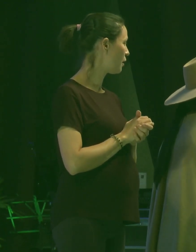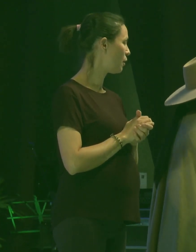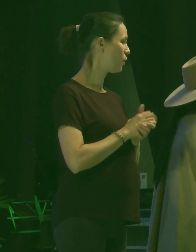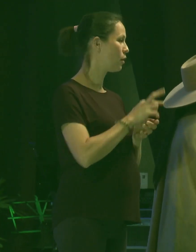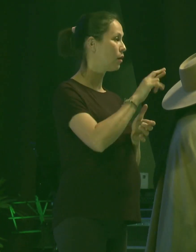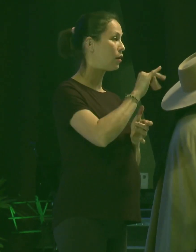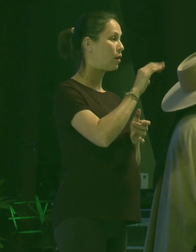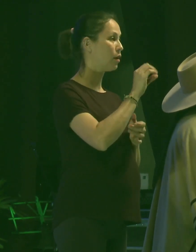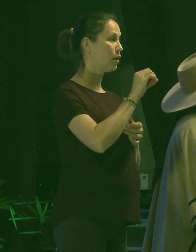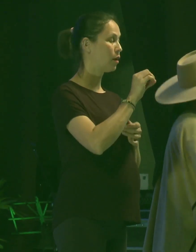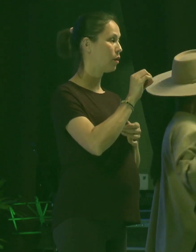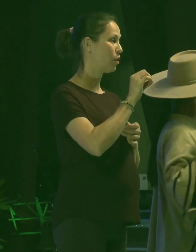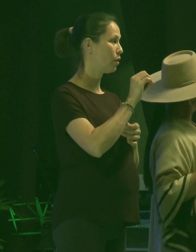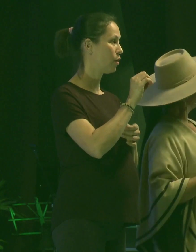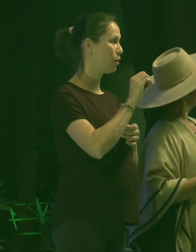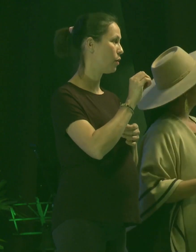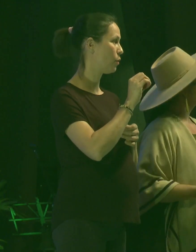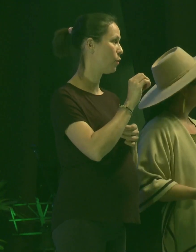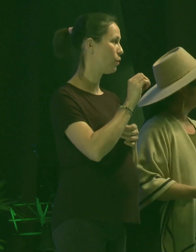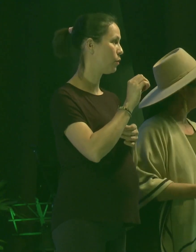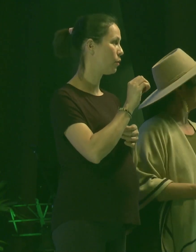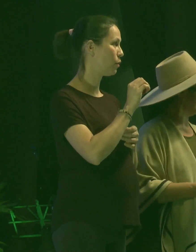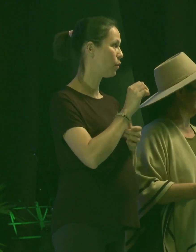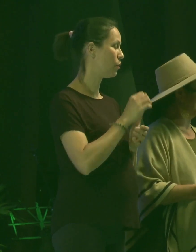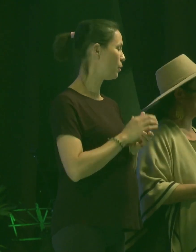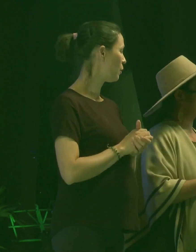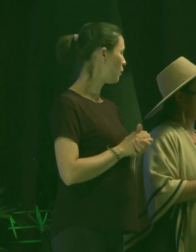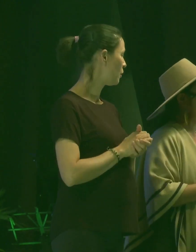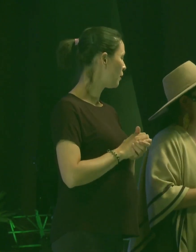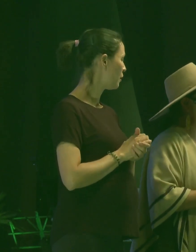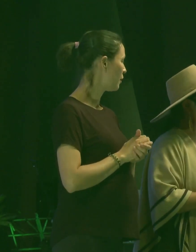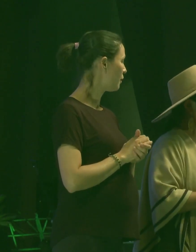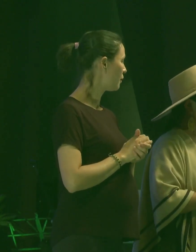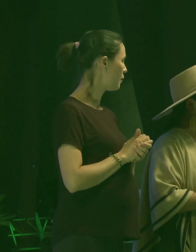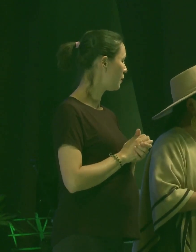Rio Potribu deve ser, né? É isso? É, né? Isso aí.